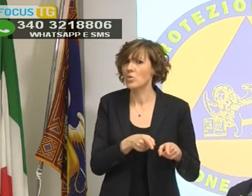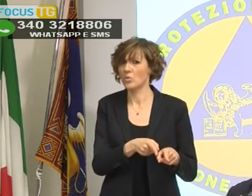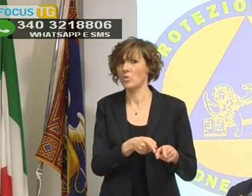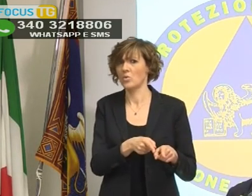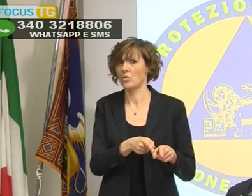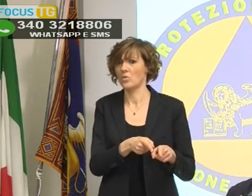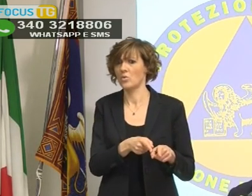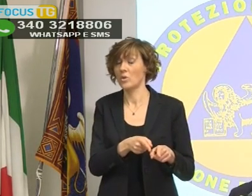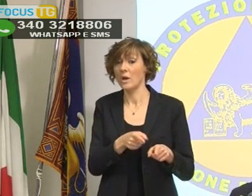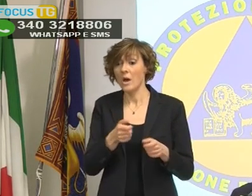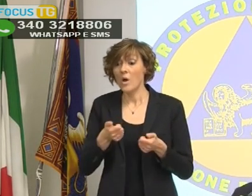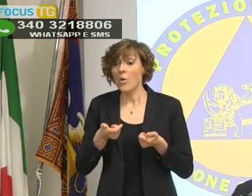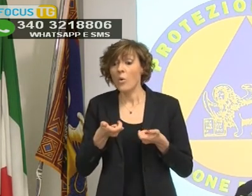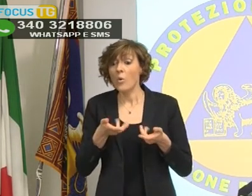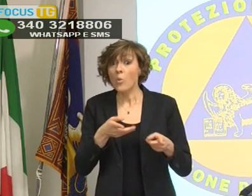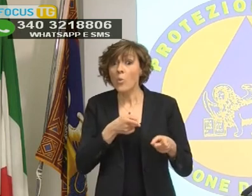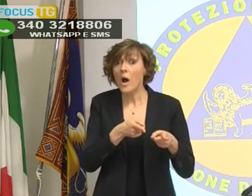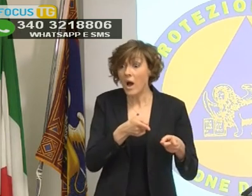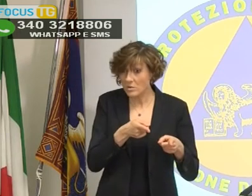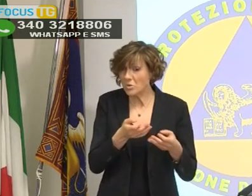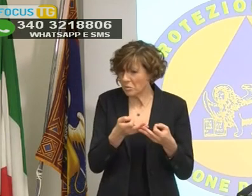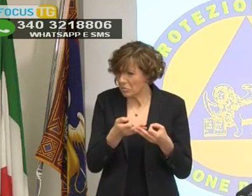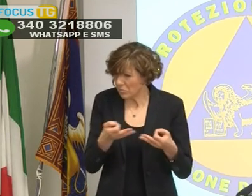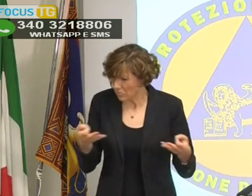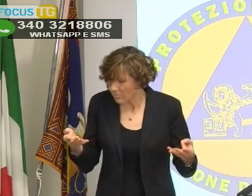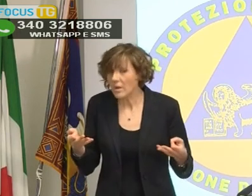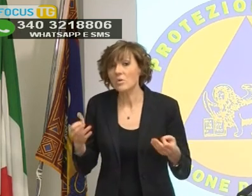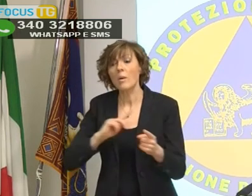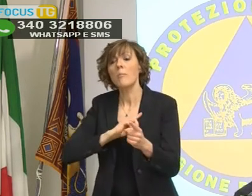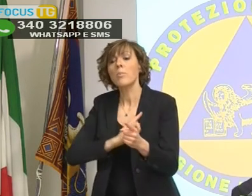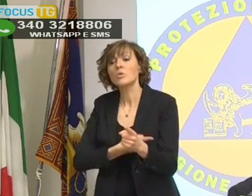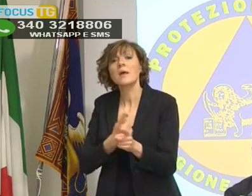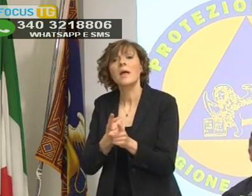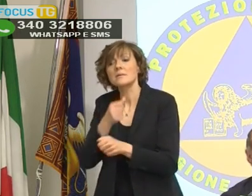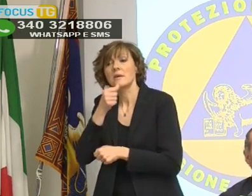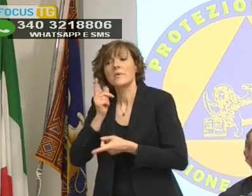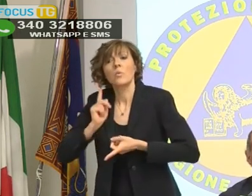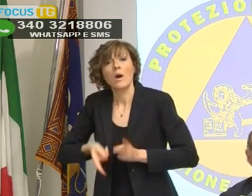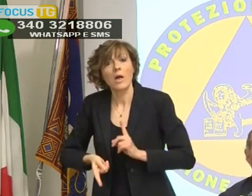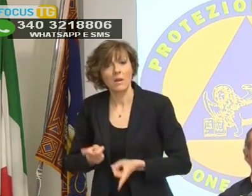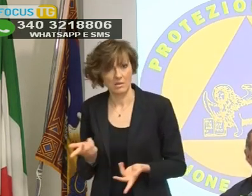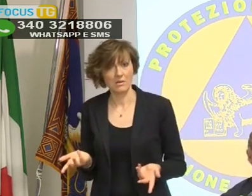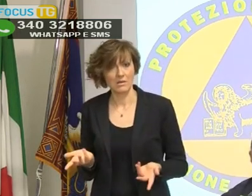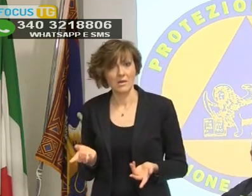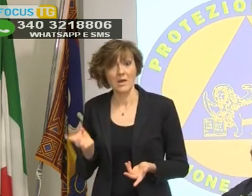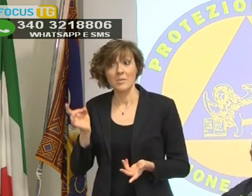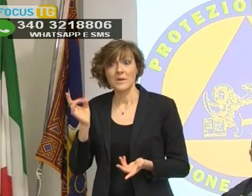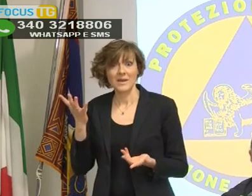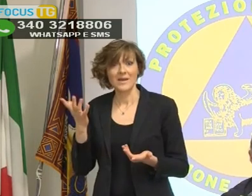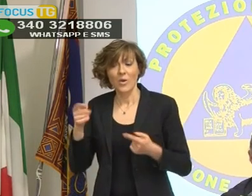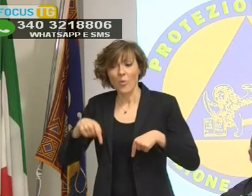e una volta saputo quanta ce n'è, che poteri ci vogliono per, in base a quanta ce n'è. Invece siamo partiti a parlare della casa, ma dal